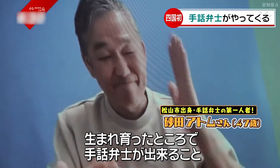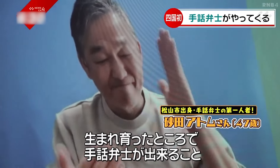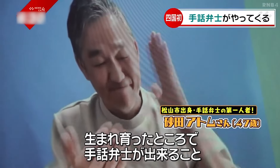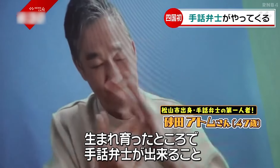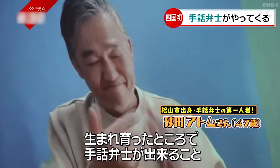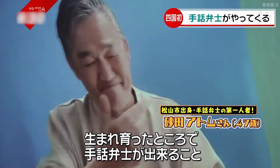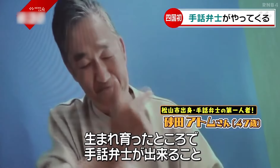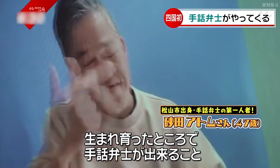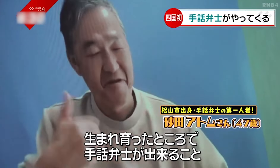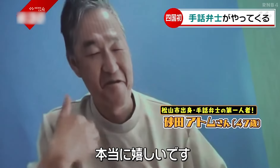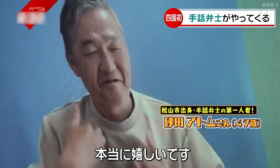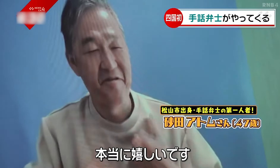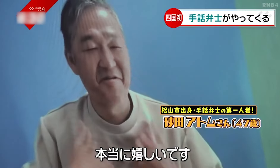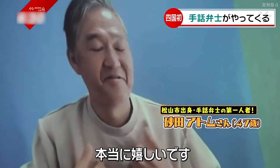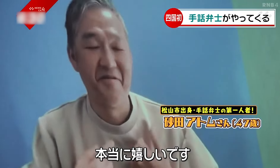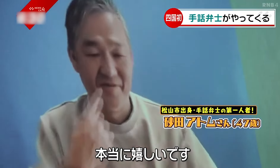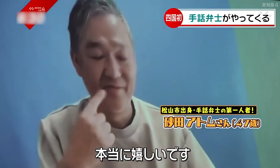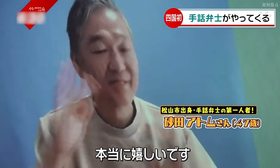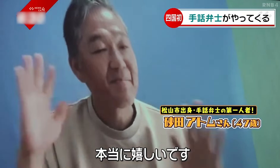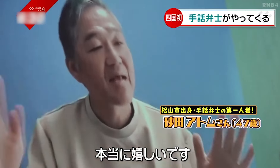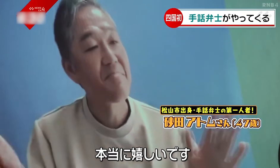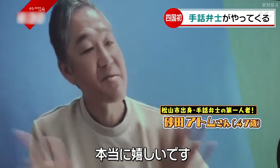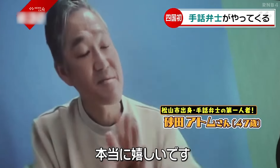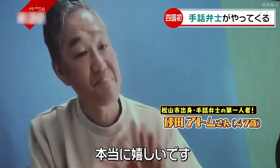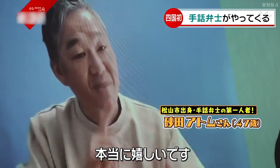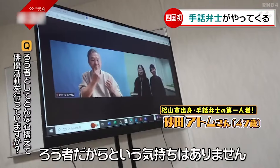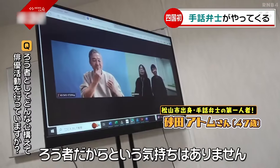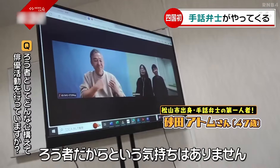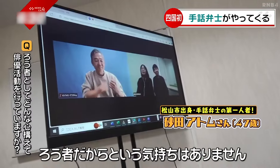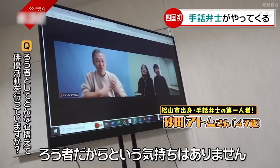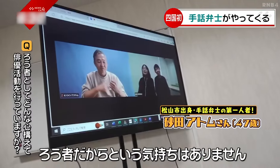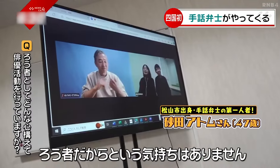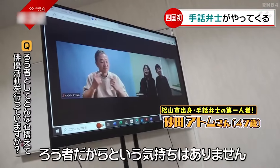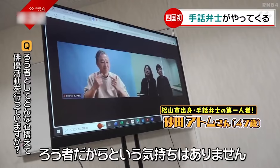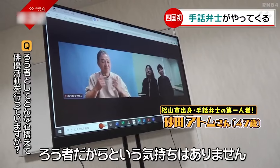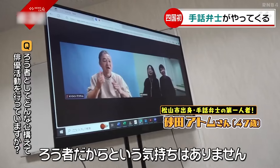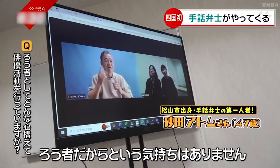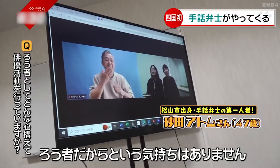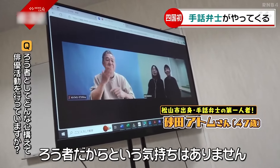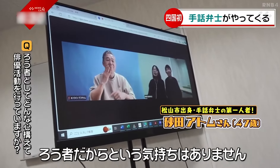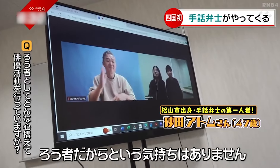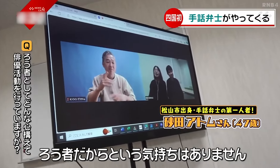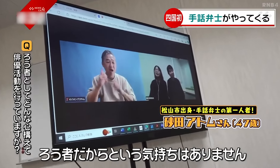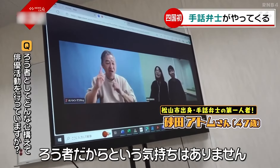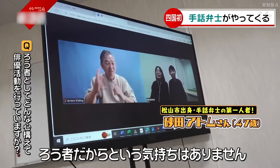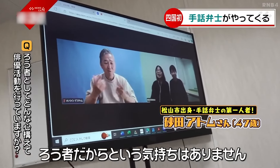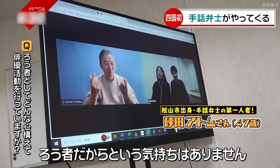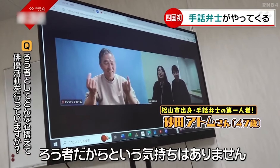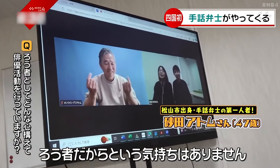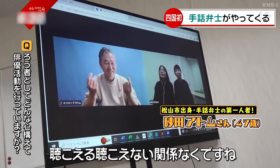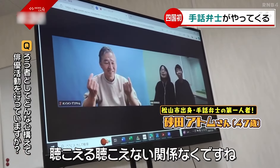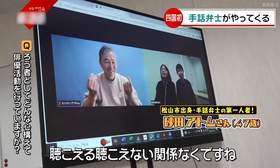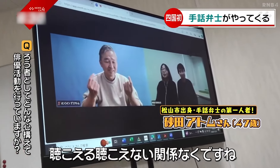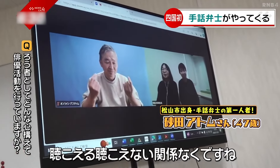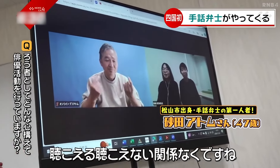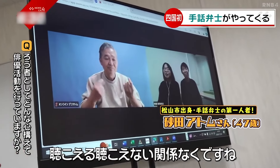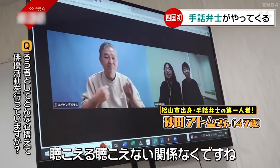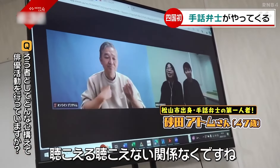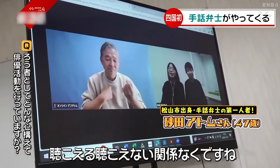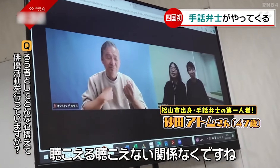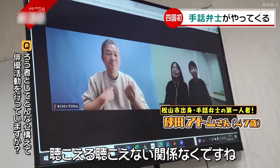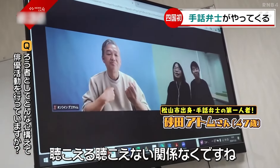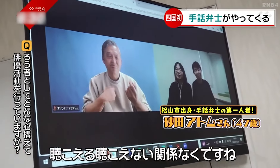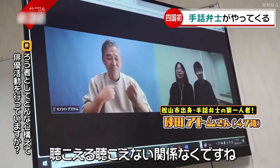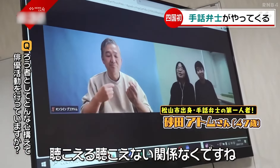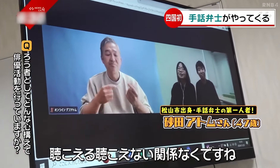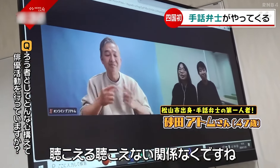で手話弁士ができること、本当に嬉しいです。ろう者だからという気持ちはありません。聞こえる聞こえない関